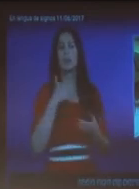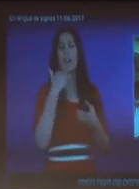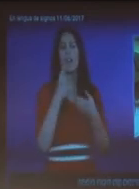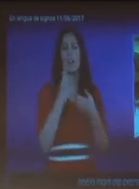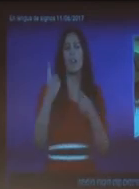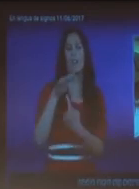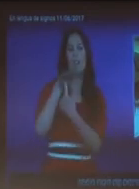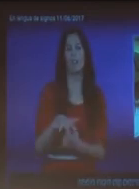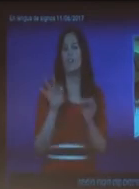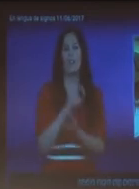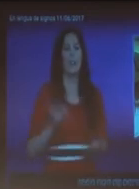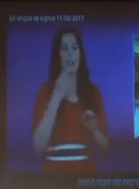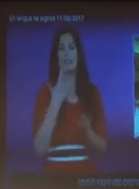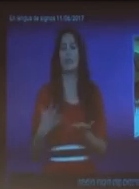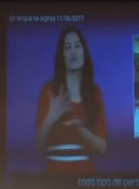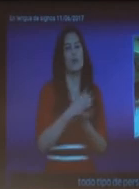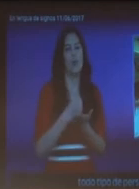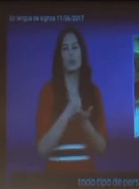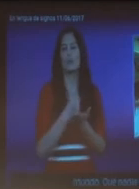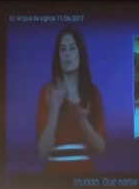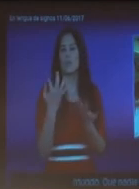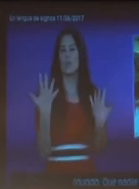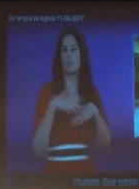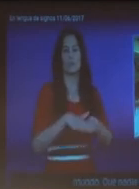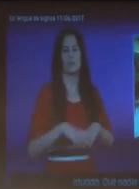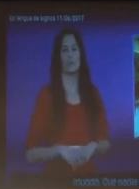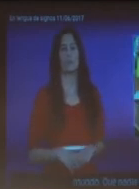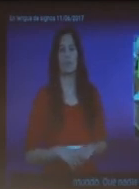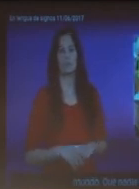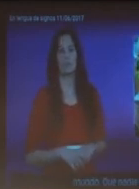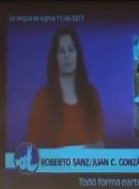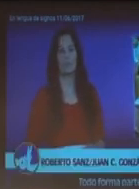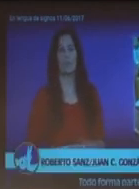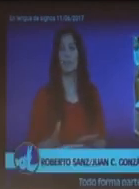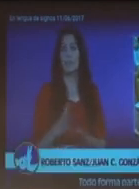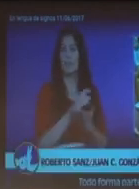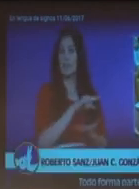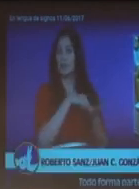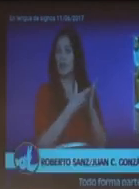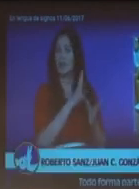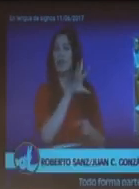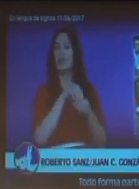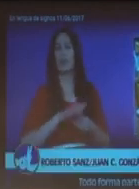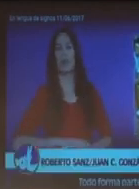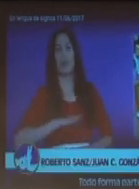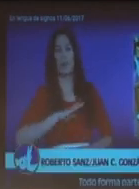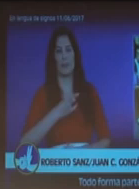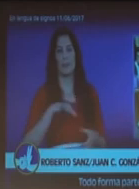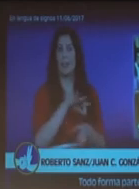a nadie fuera, incluyendo a todo el mundo, que nadie se quede atrás. Todo forma parte del proyecto Capaces. Al café con signos